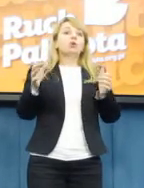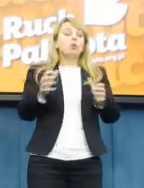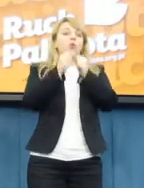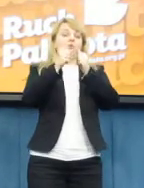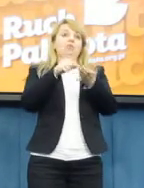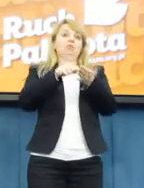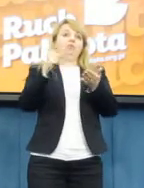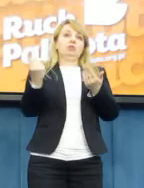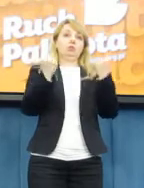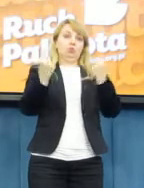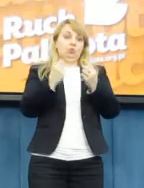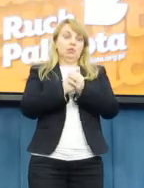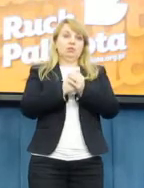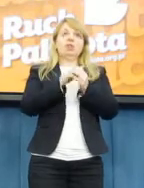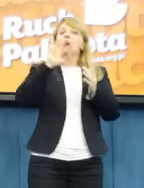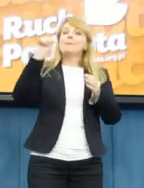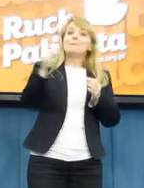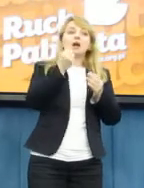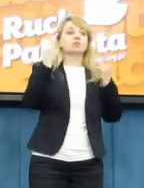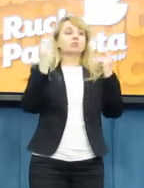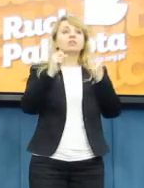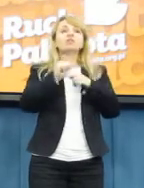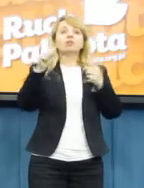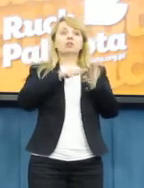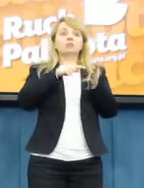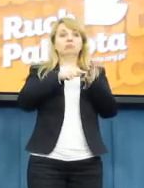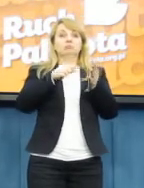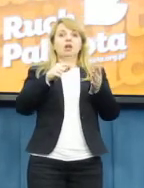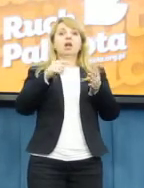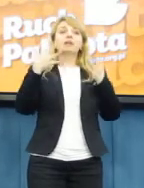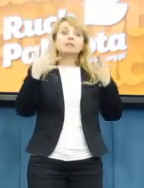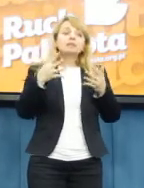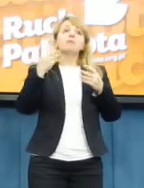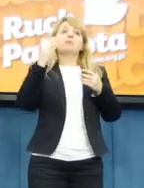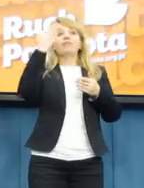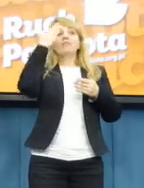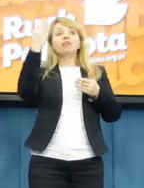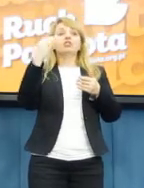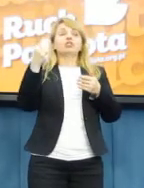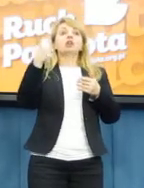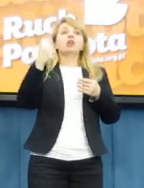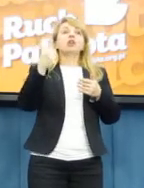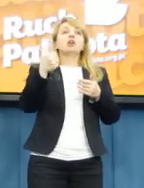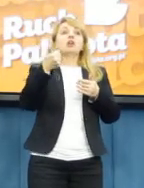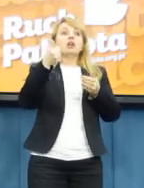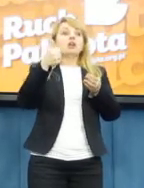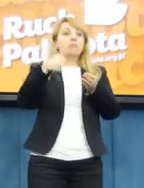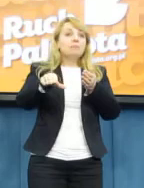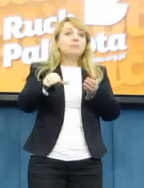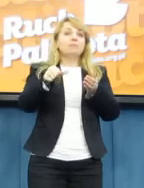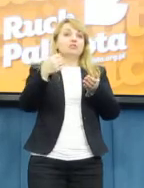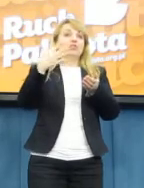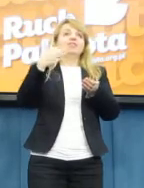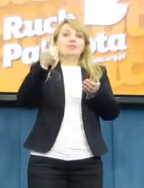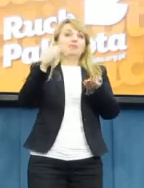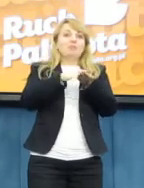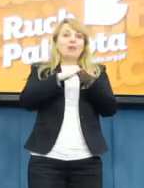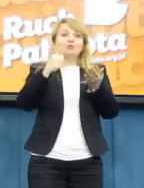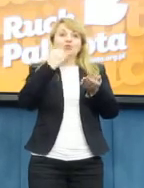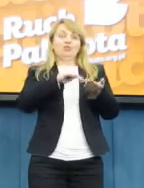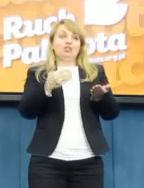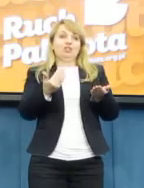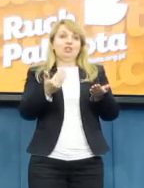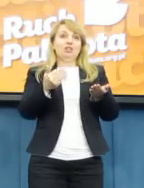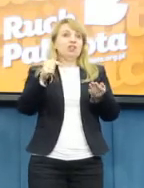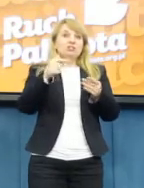życiu gospodarczym. Bardzo ważne jest, żeby przedsiębiorcy wiedzieli nie tydzień wcześniej czy miesiąc wcześniej, czy muszą stosować dane reguły rozliczeń fiskalnych, tylko żeby